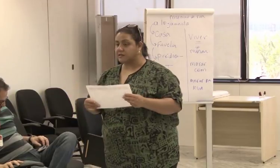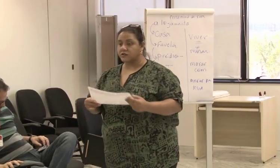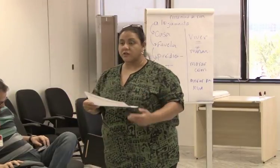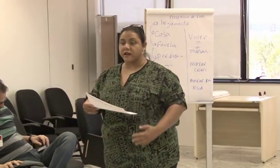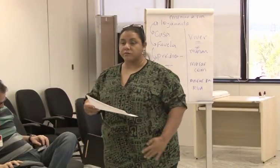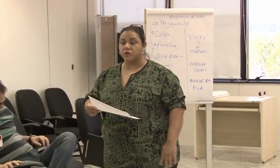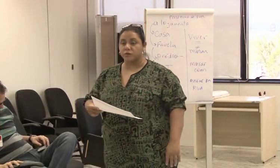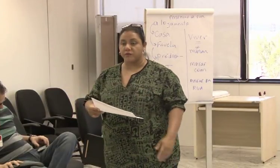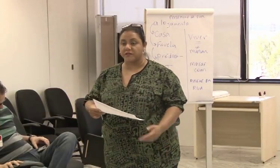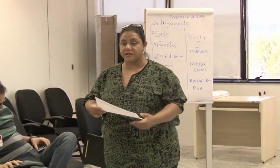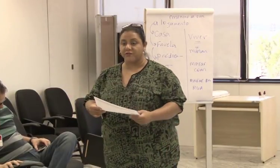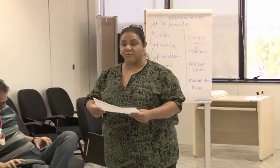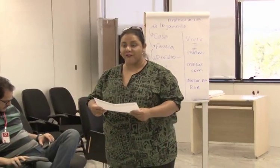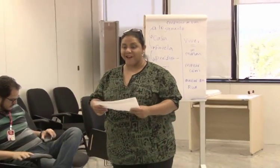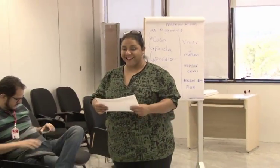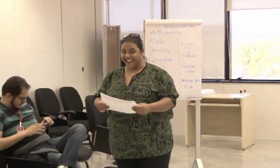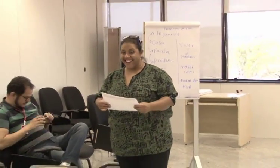só 10 minutos para fazer essa forma agora.